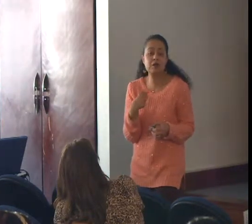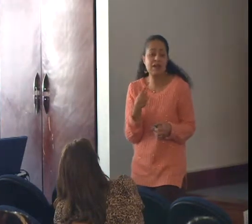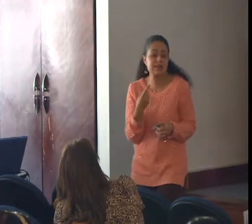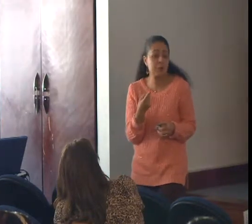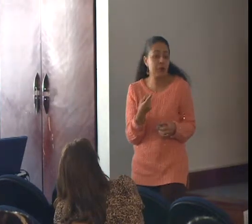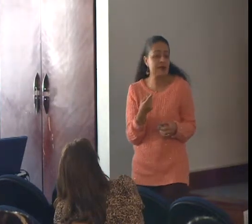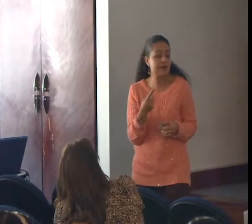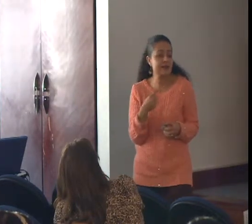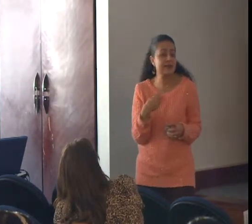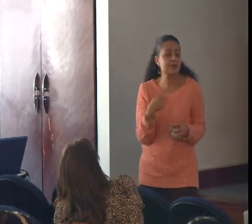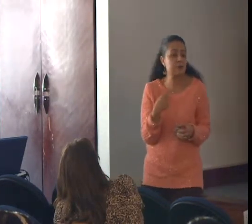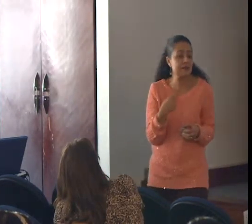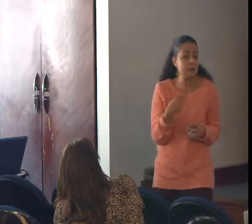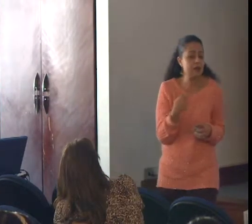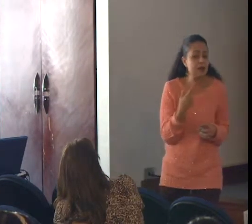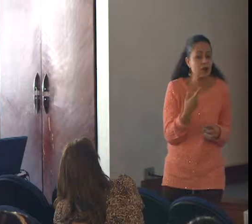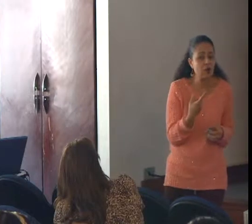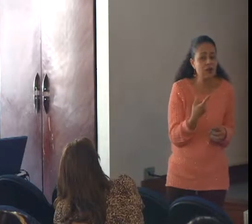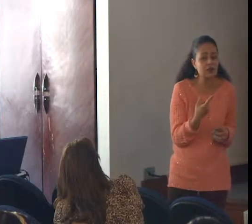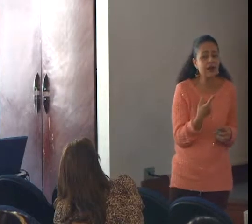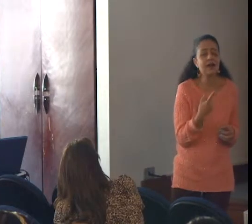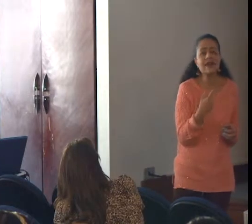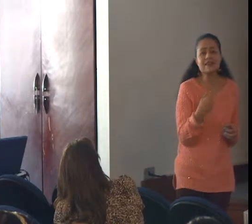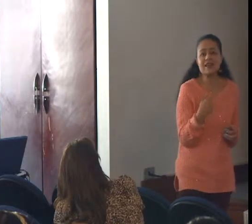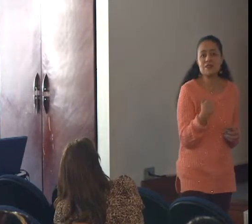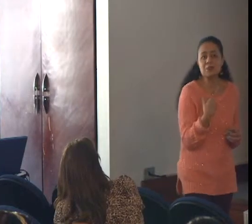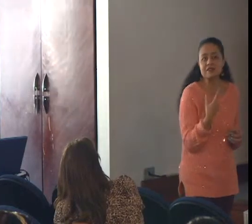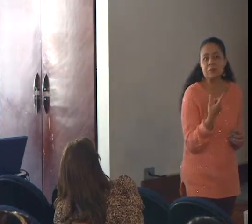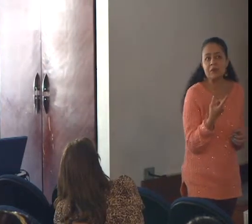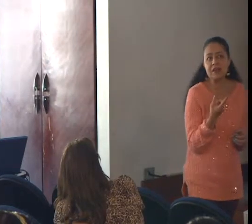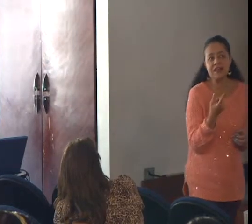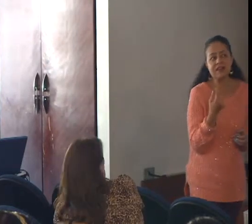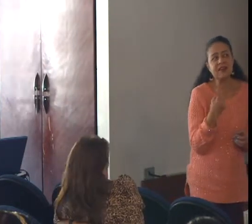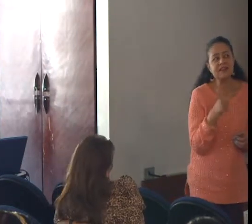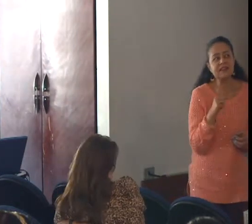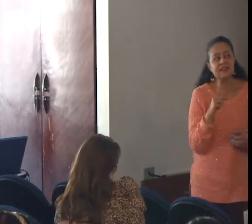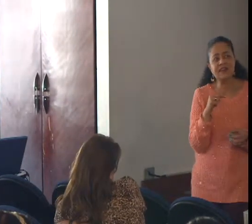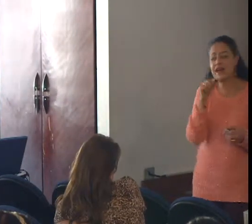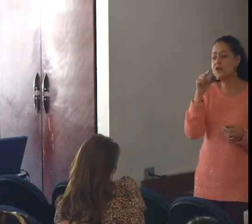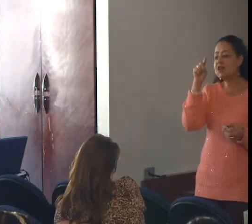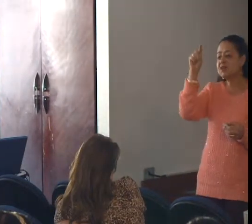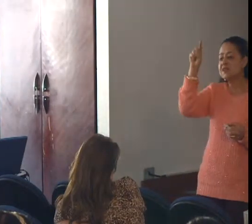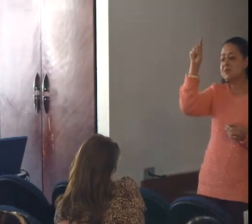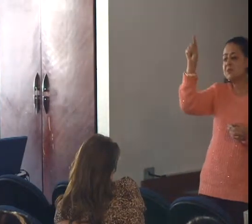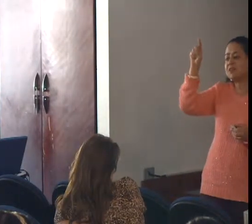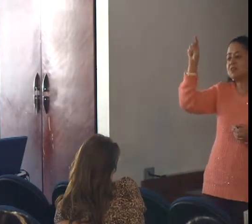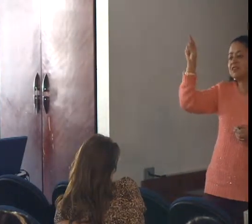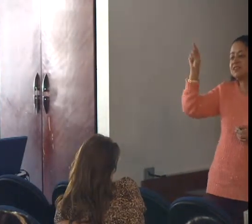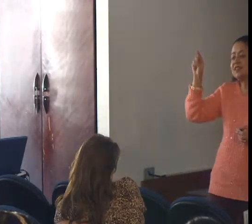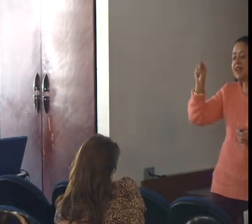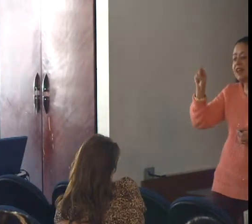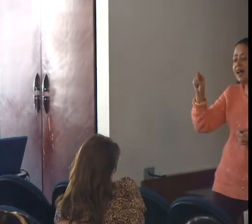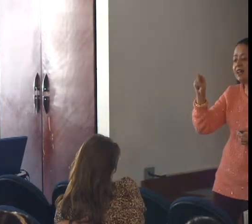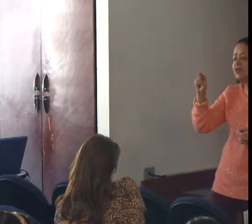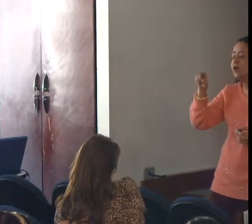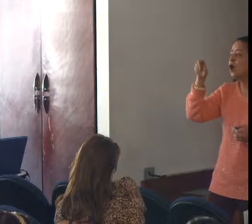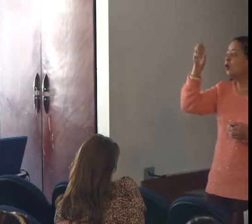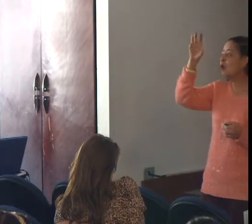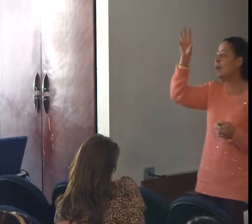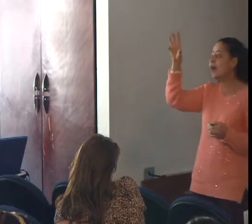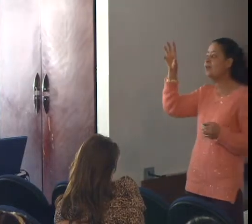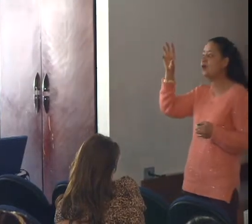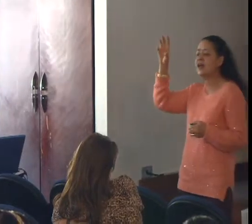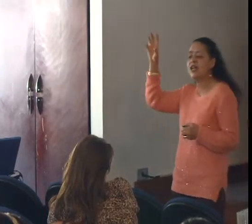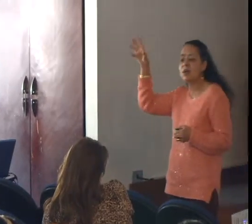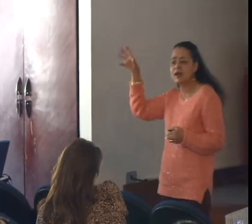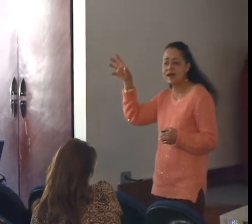en algún momento para dar una respuesta, que esa respuesta puede ser corta, que esa respuesta puede dar a entender algo que yo en ese momento esté